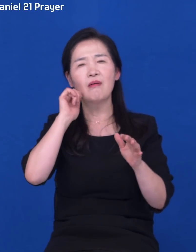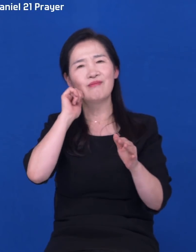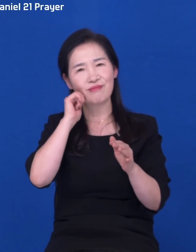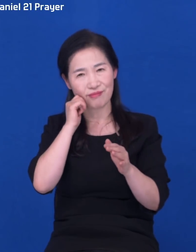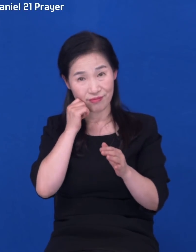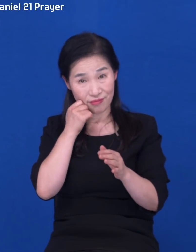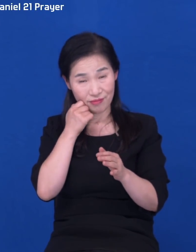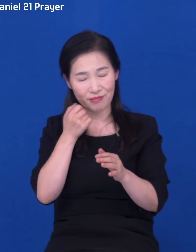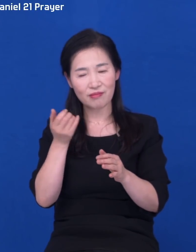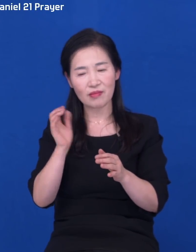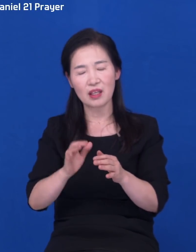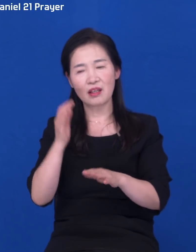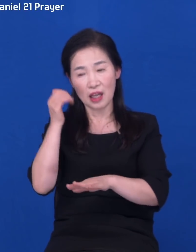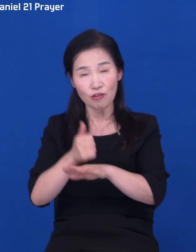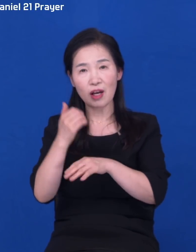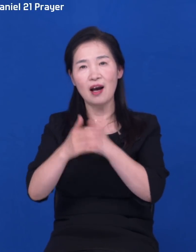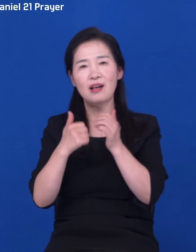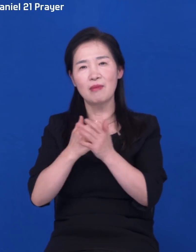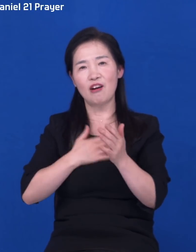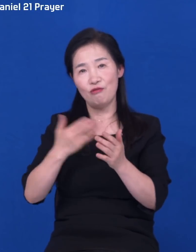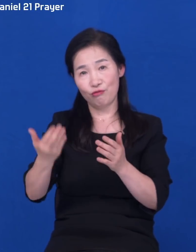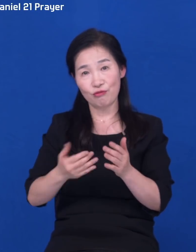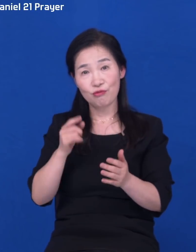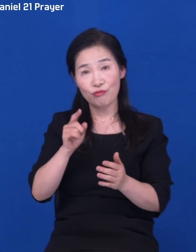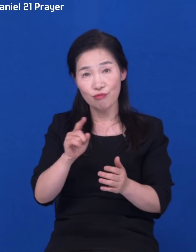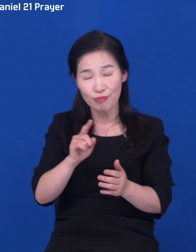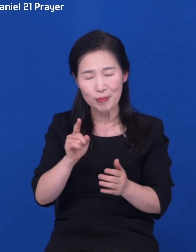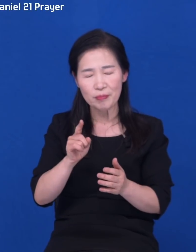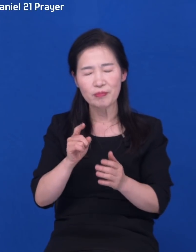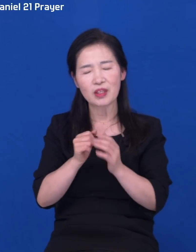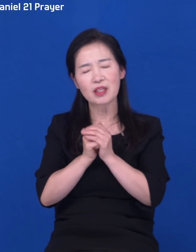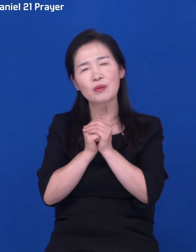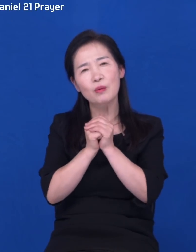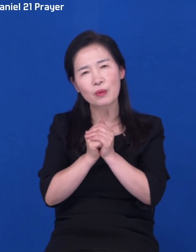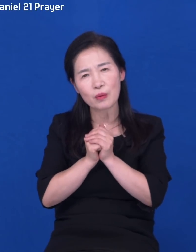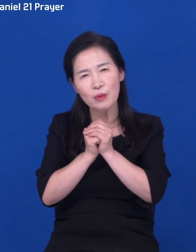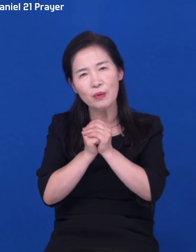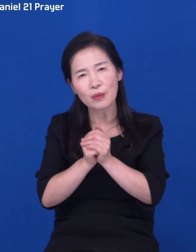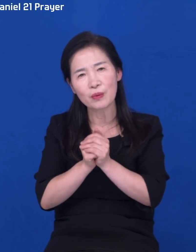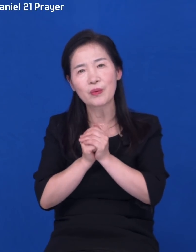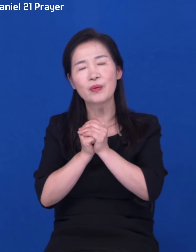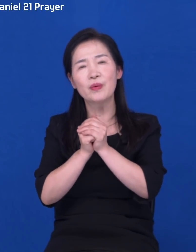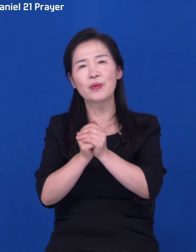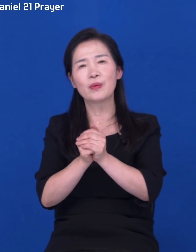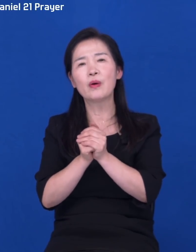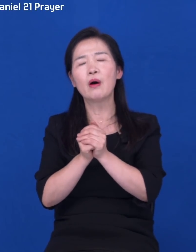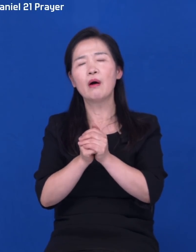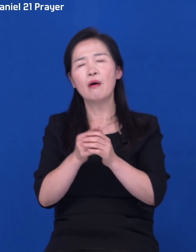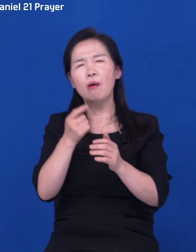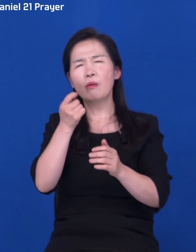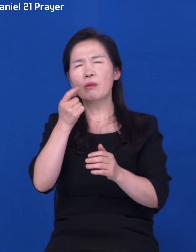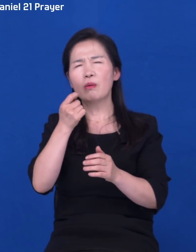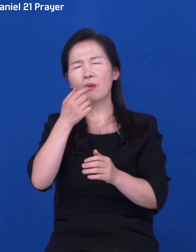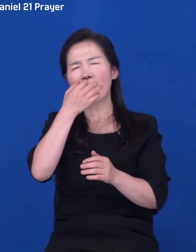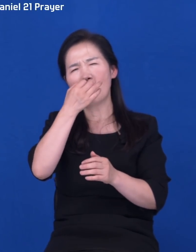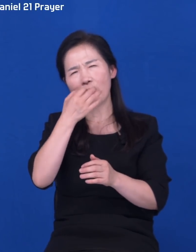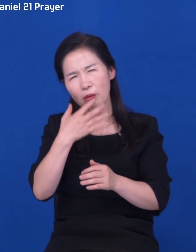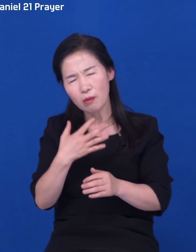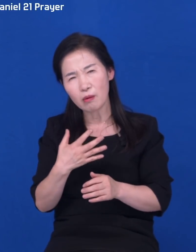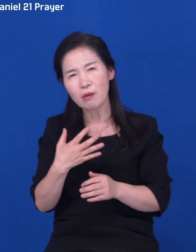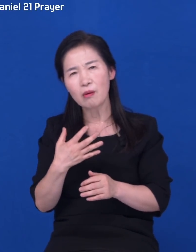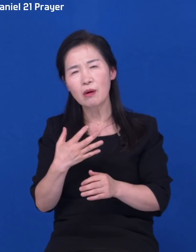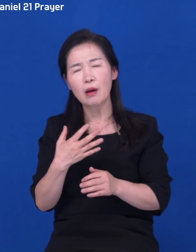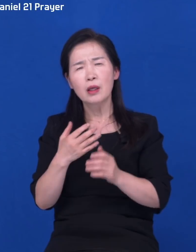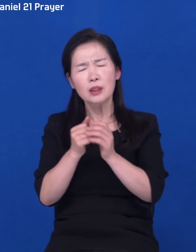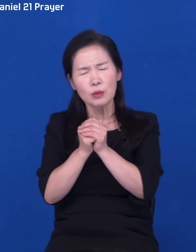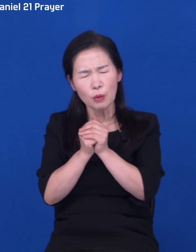저한테 알려주신 게 있어요. 저는 이제 기도를 하는 거를 좀 약간 힘들어했거든요. 기도를 해본 적이